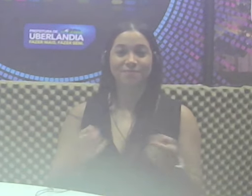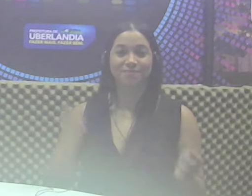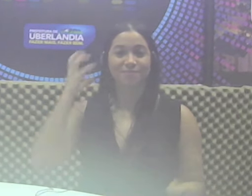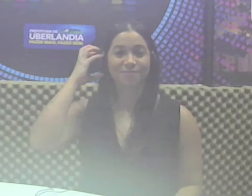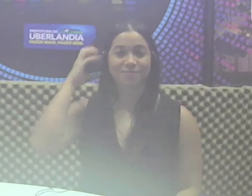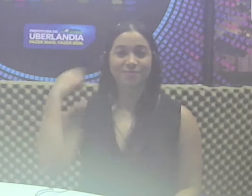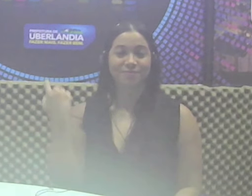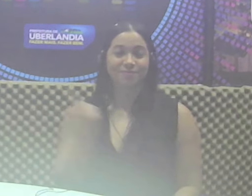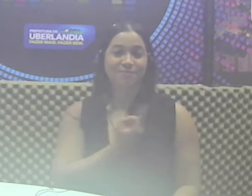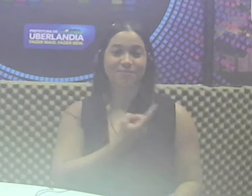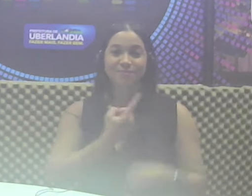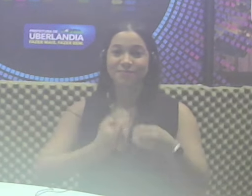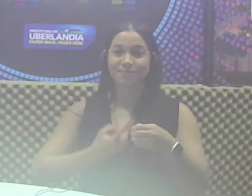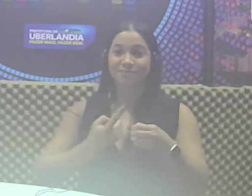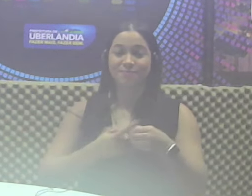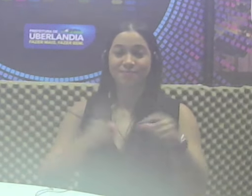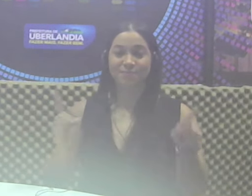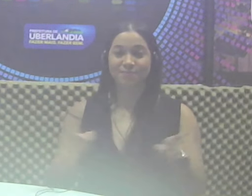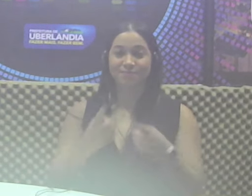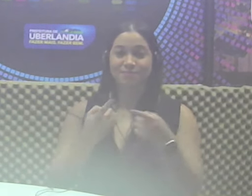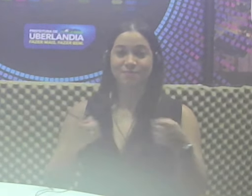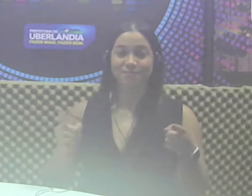Rádio Nossa Cidade.